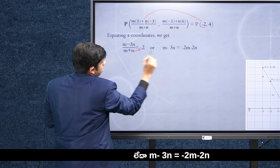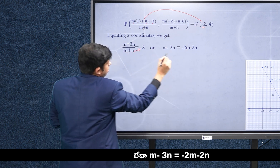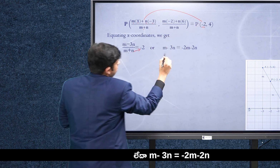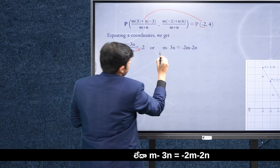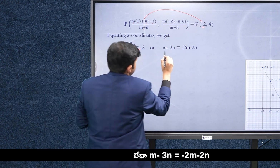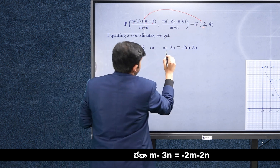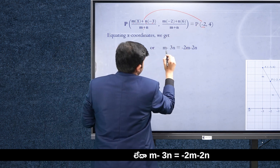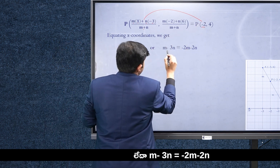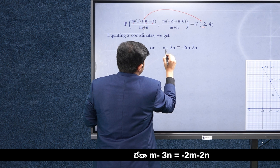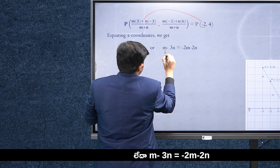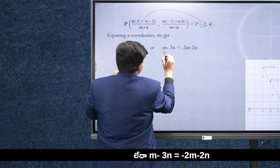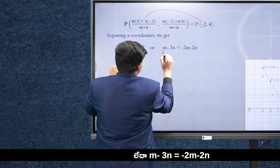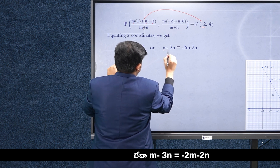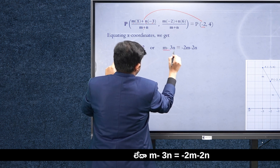లేదా m-3n